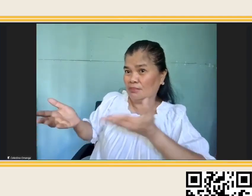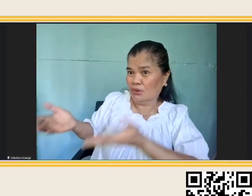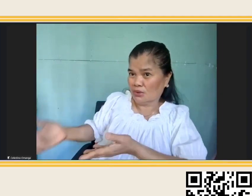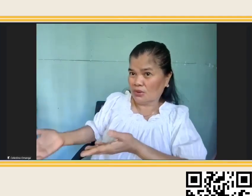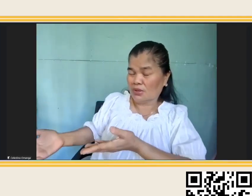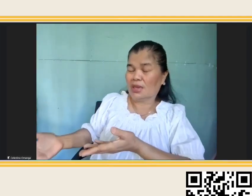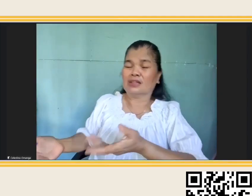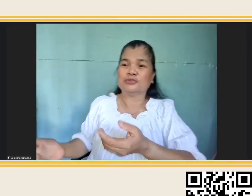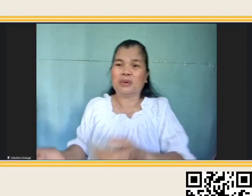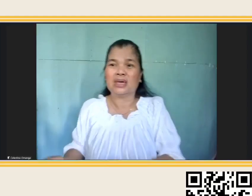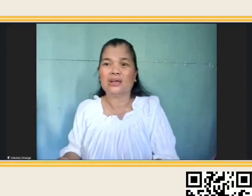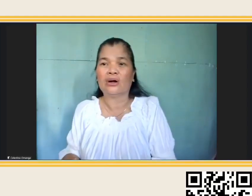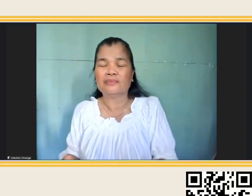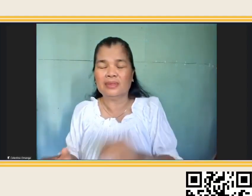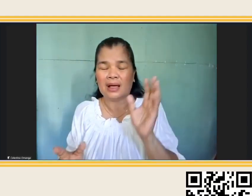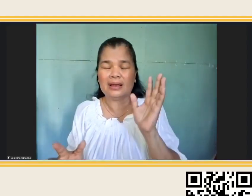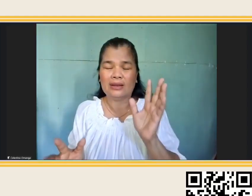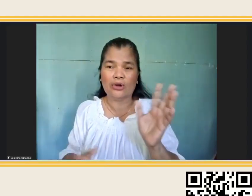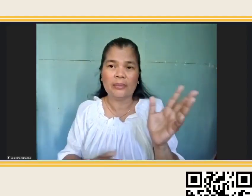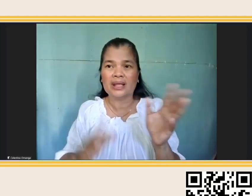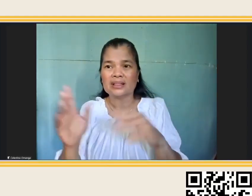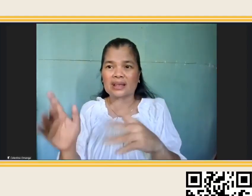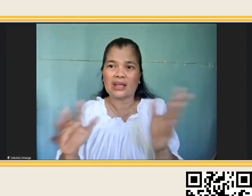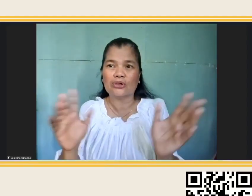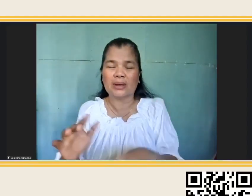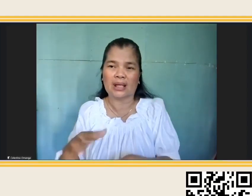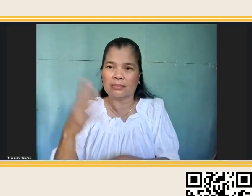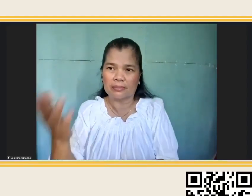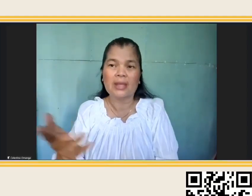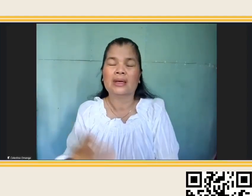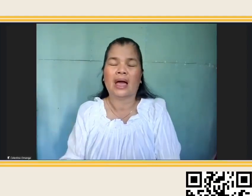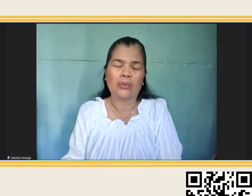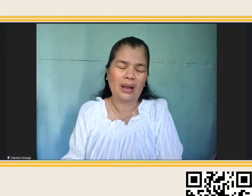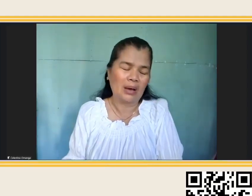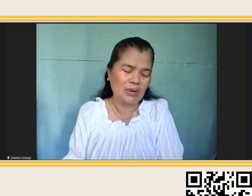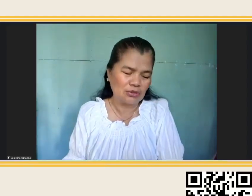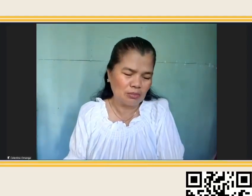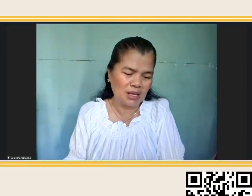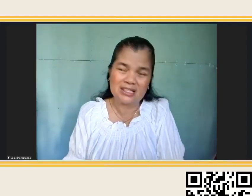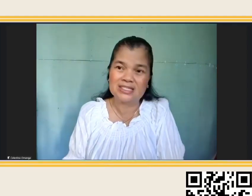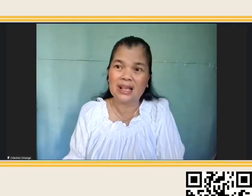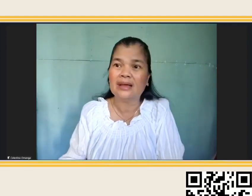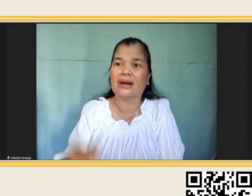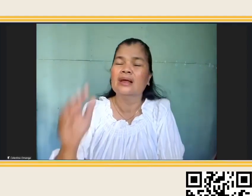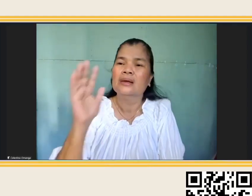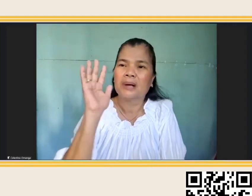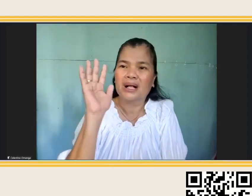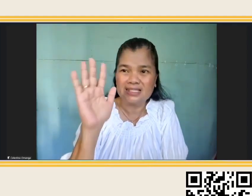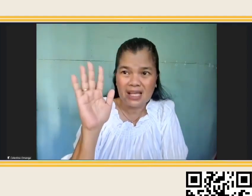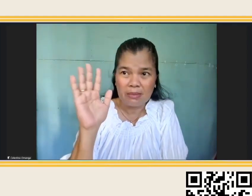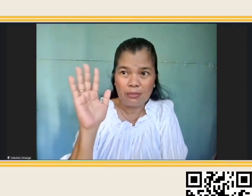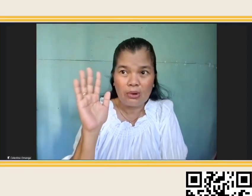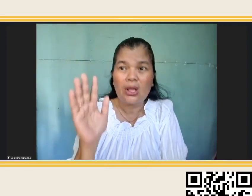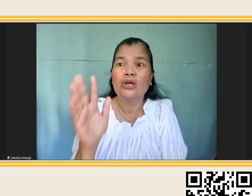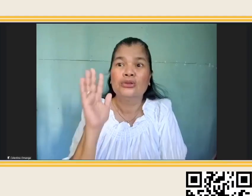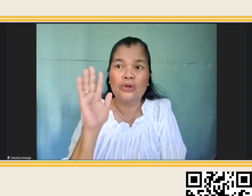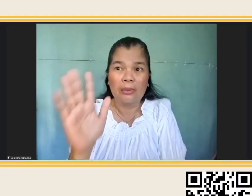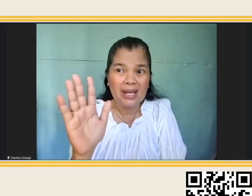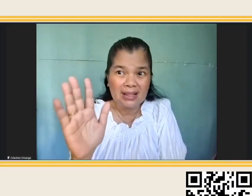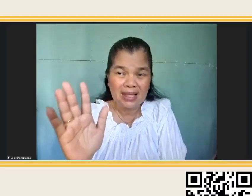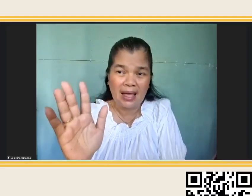non-dominant hand mo. And speaking of dominant and non-dominant, I would like to make this clear. Pagka sinabi